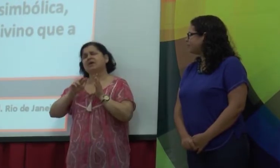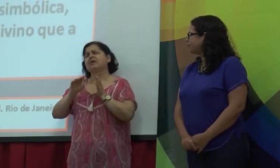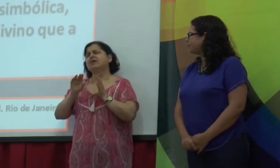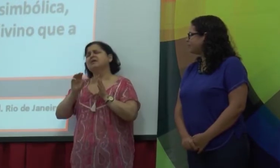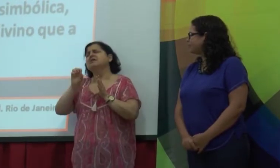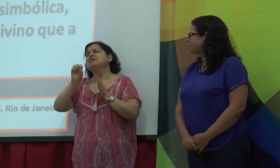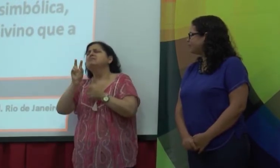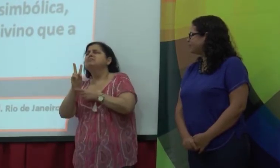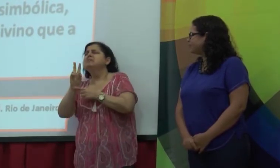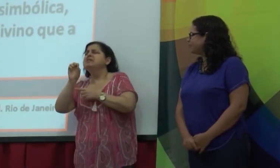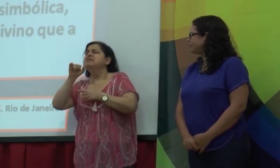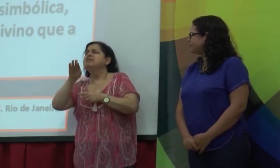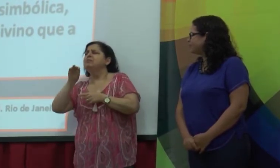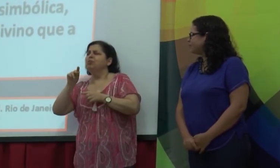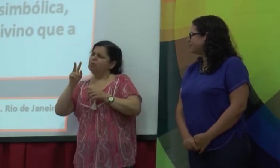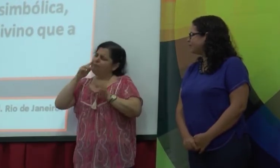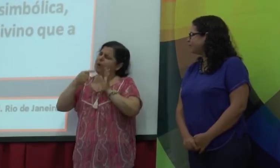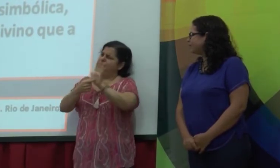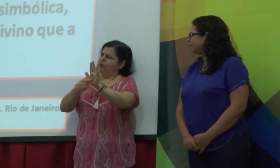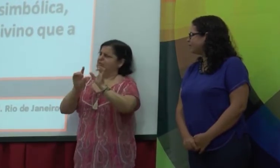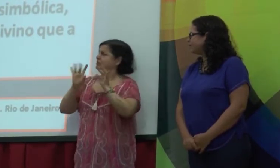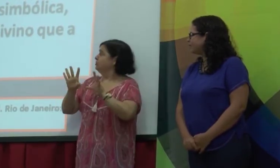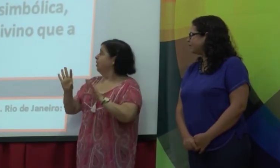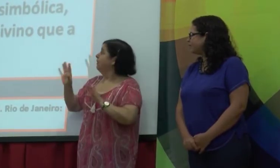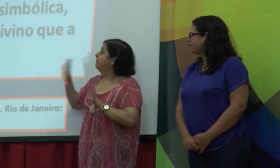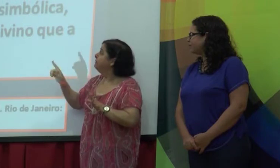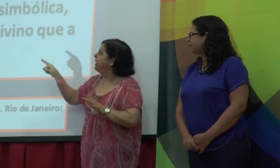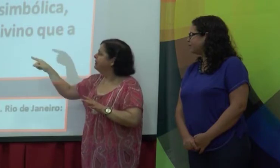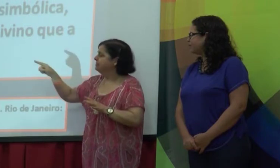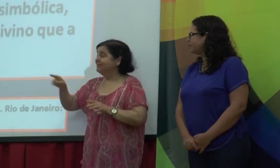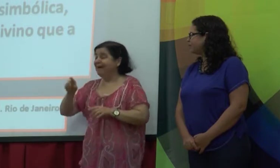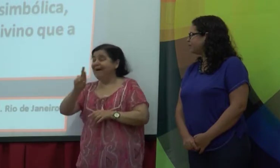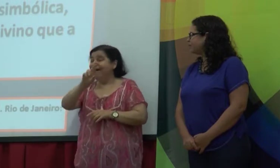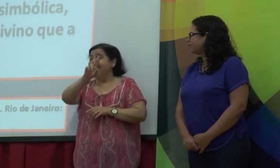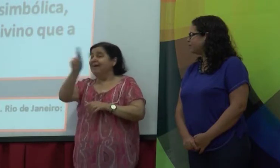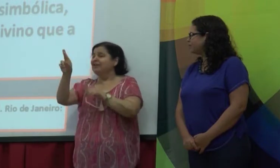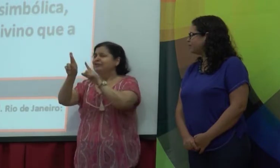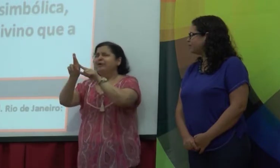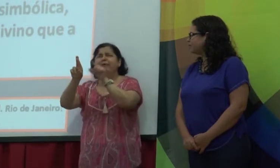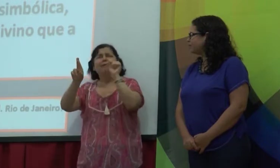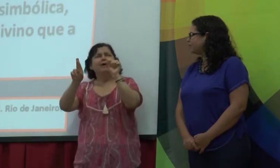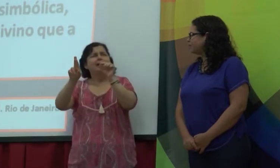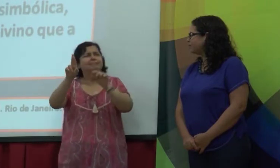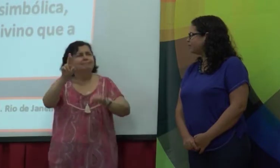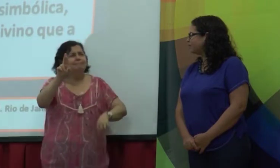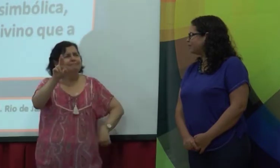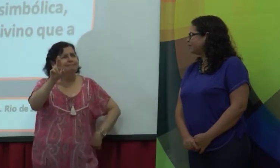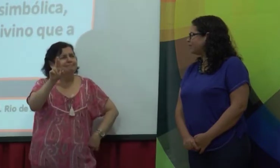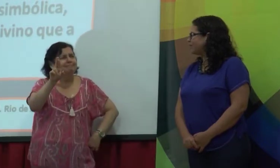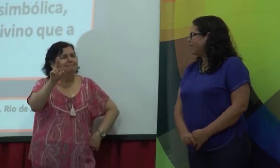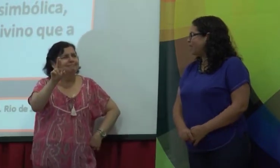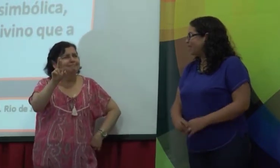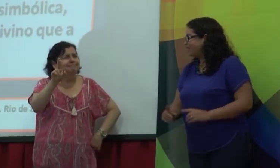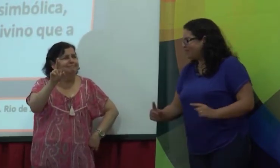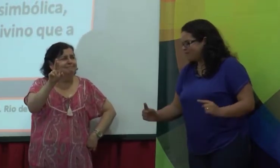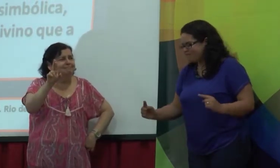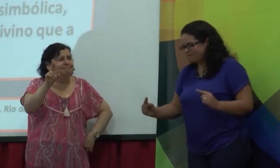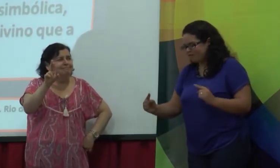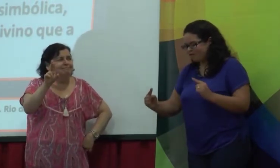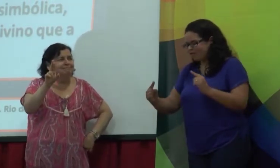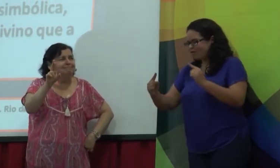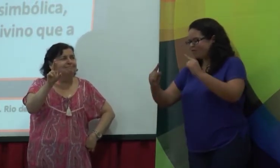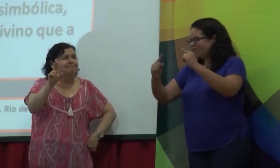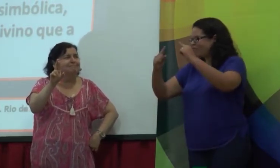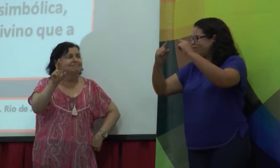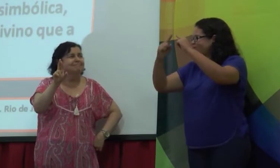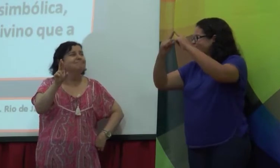E que as duas juntas vão mostrar a religião. E o que você